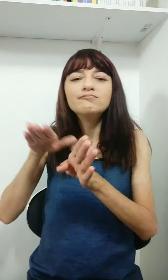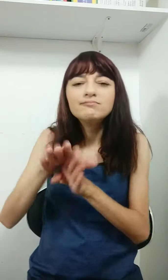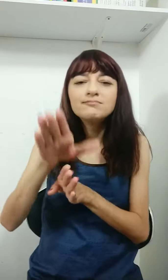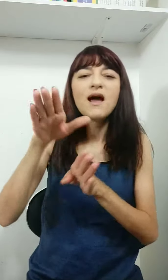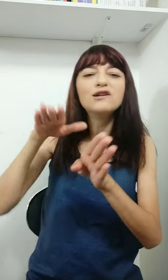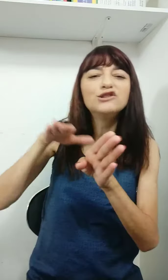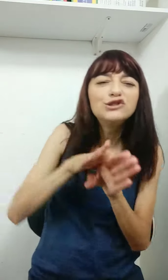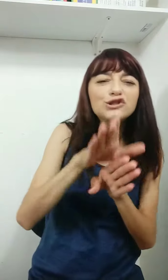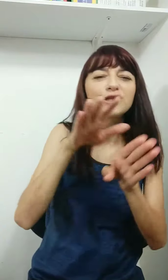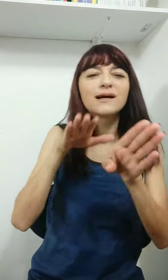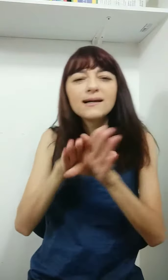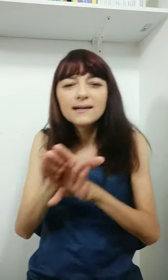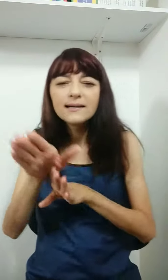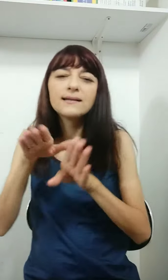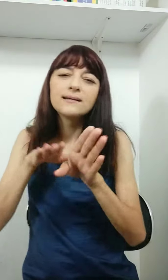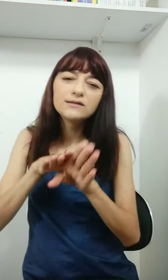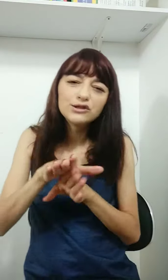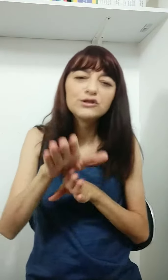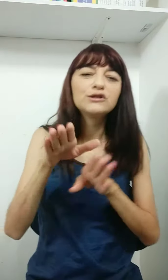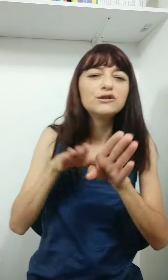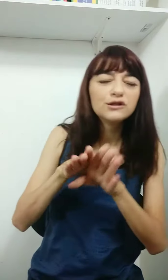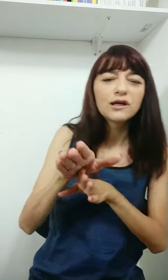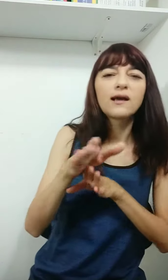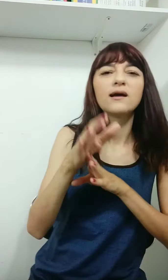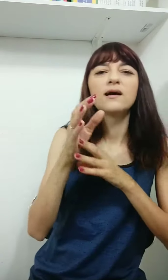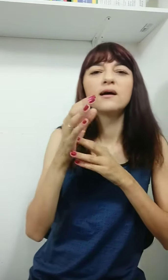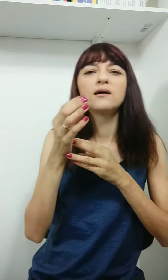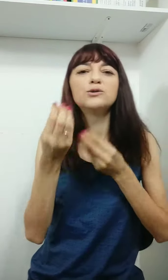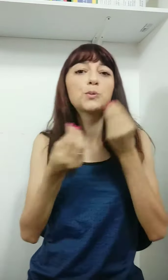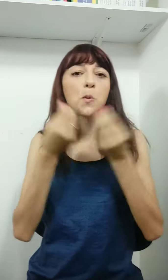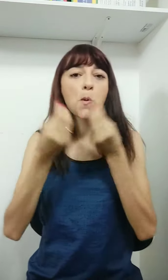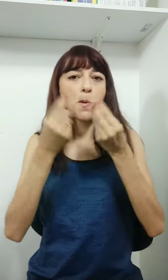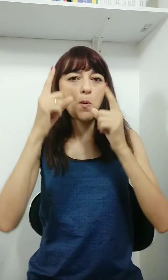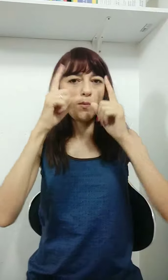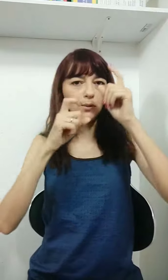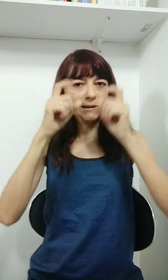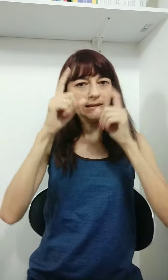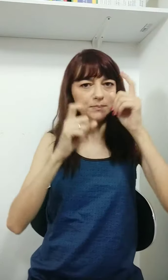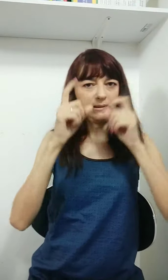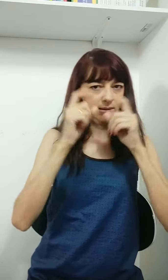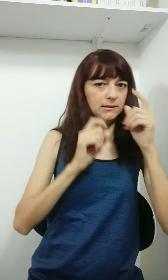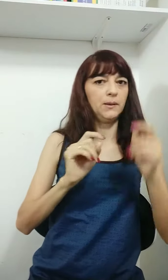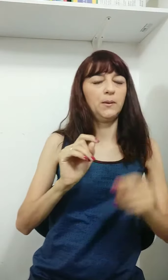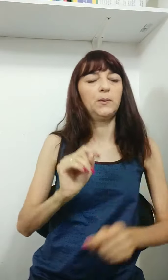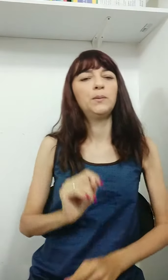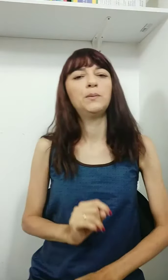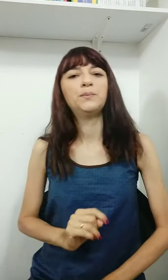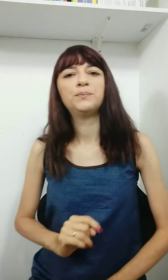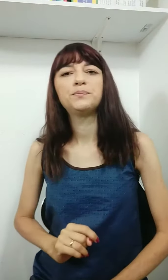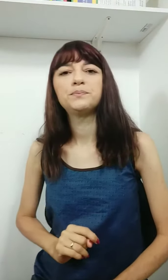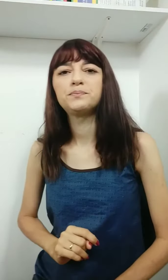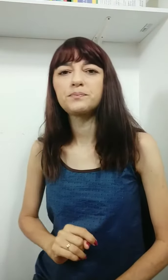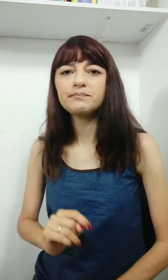Por exemplo, eu gostaria de dar algumas dicas para vocês, tá? Em relação a fazer frases negativas,